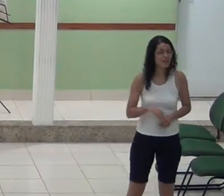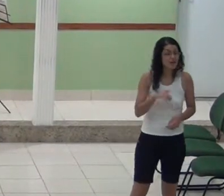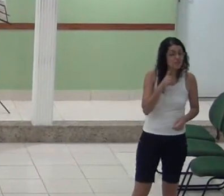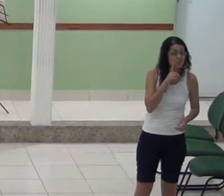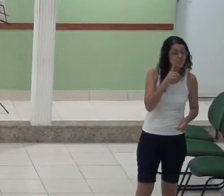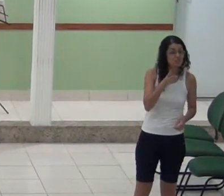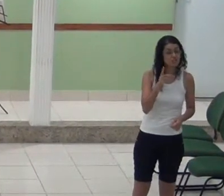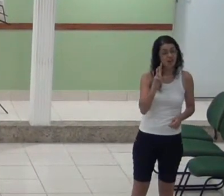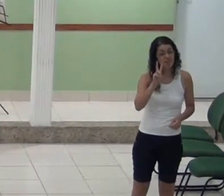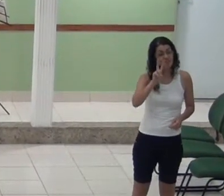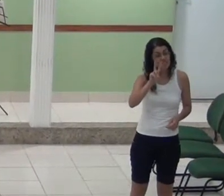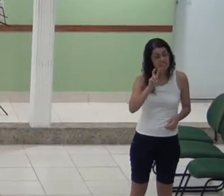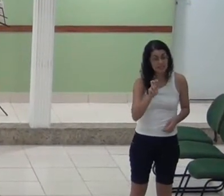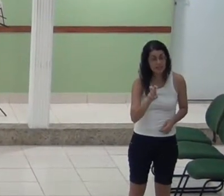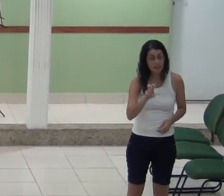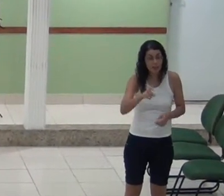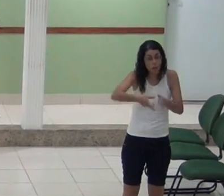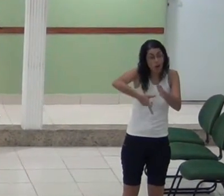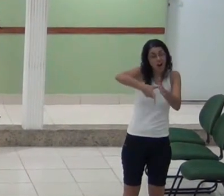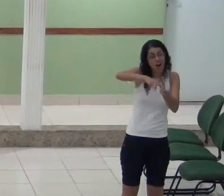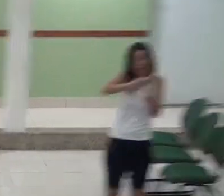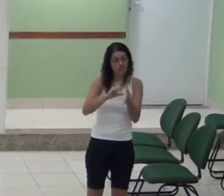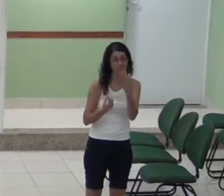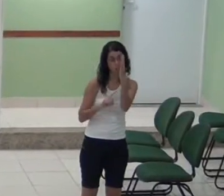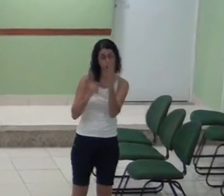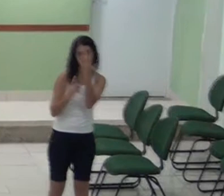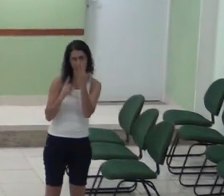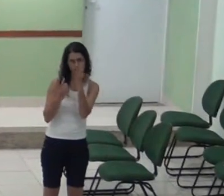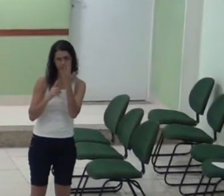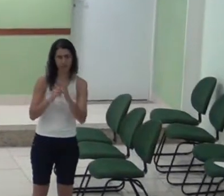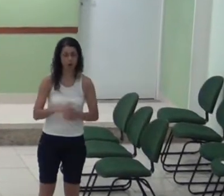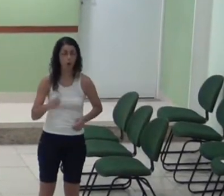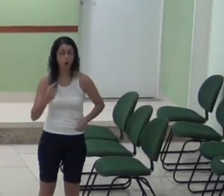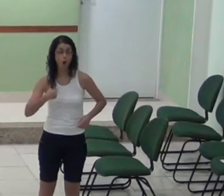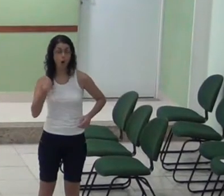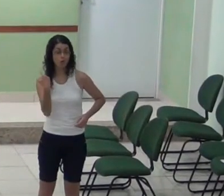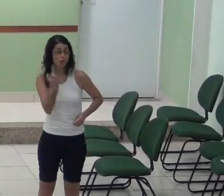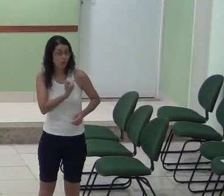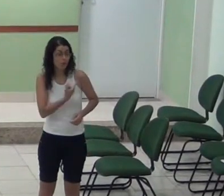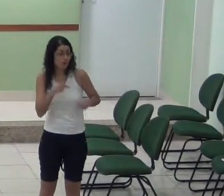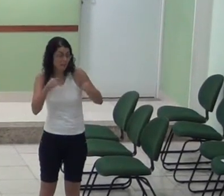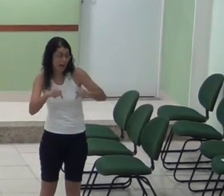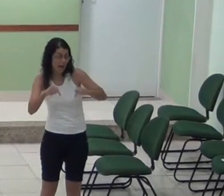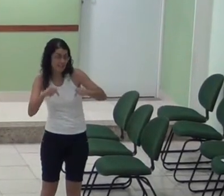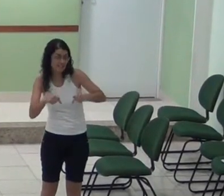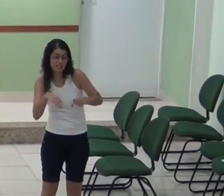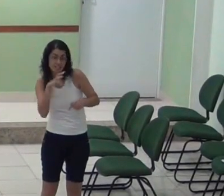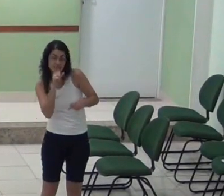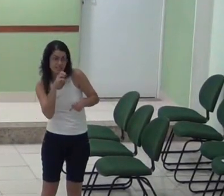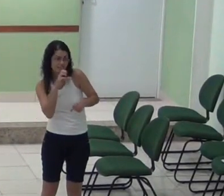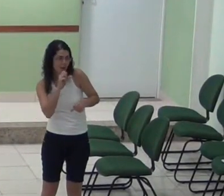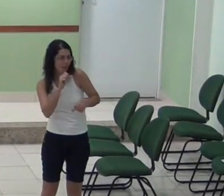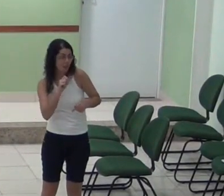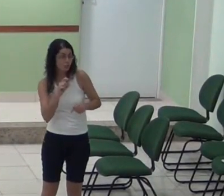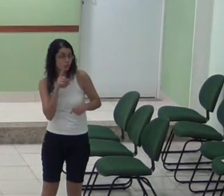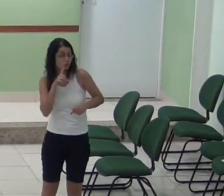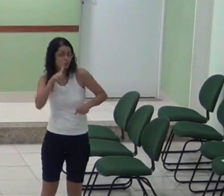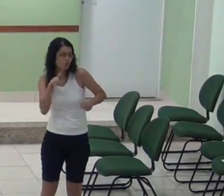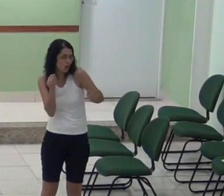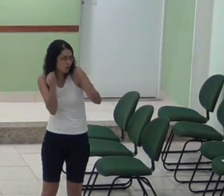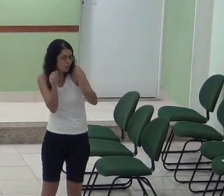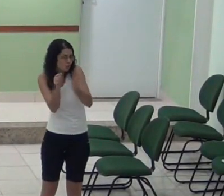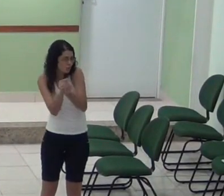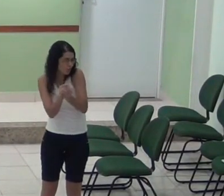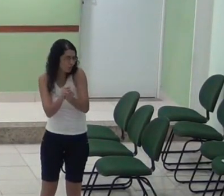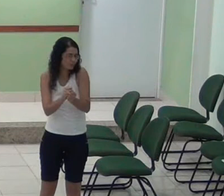25, sábado antes do carnaval, nós vamos ter um dia de comunhão aqui na igreja. Nós vamos passar o dia aqui, café da